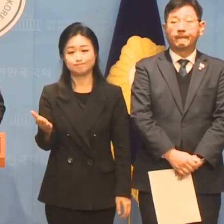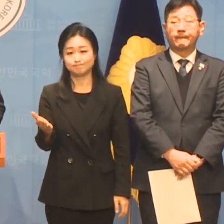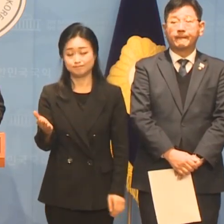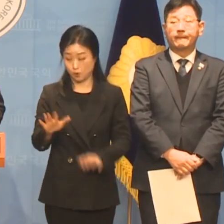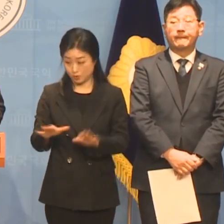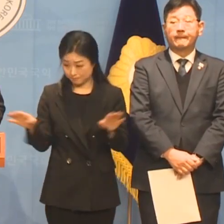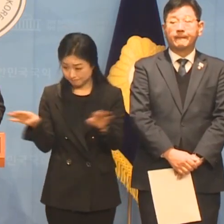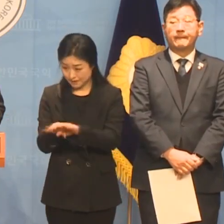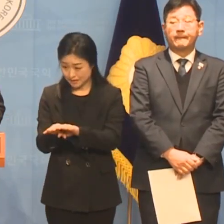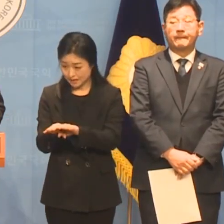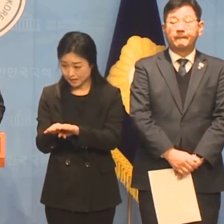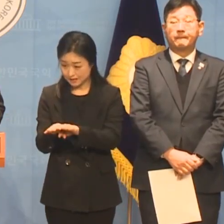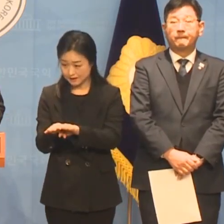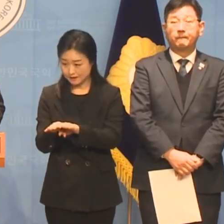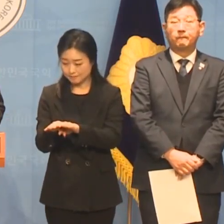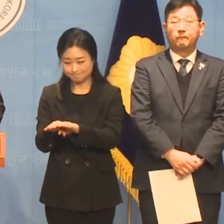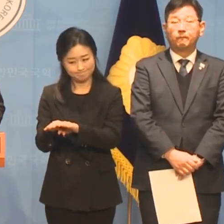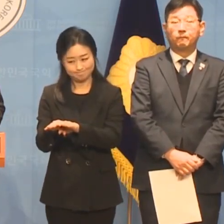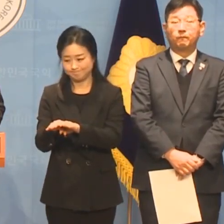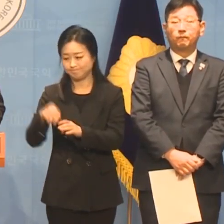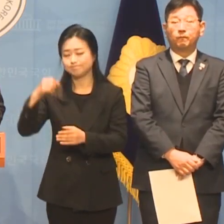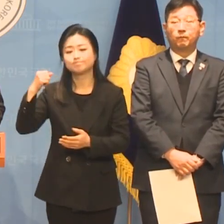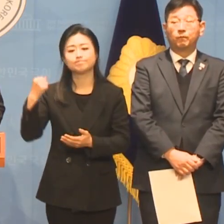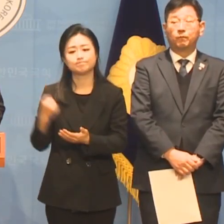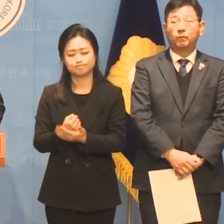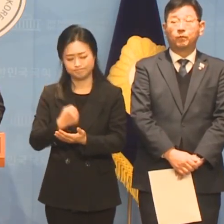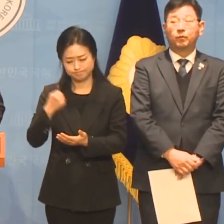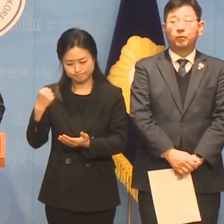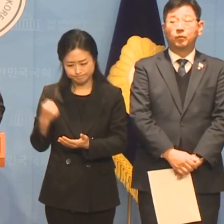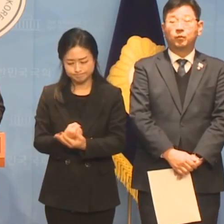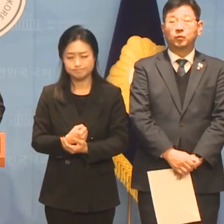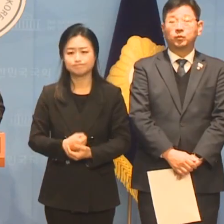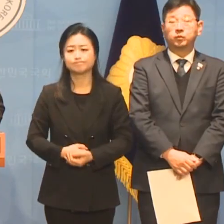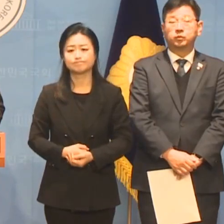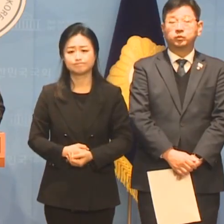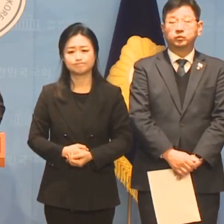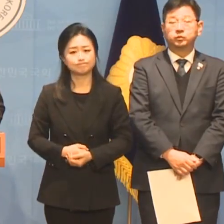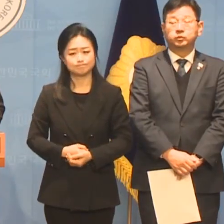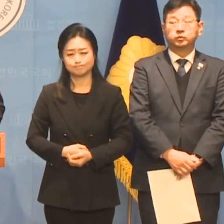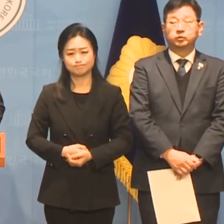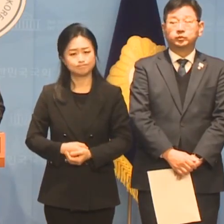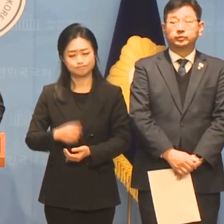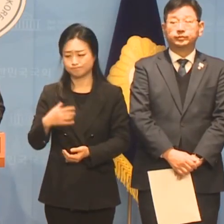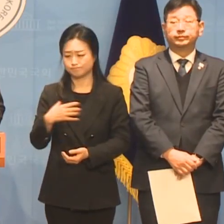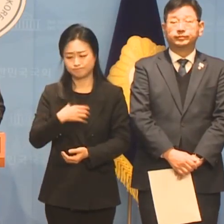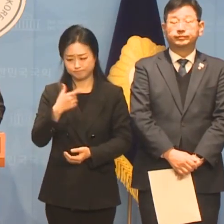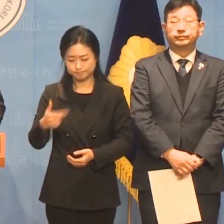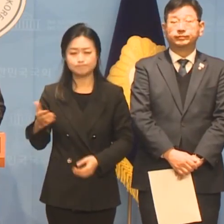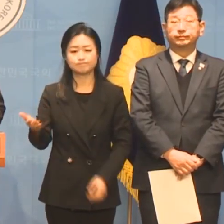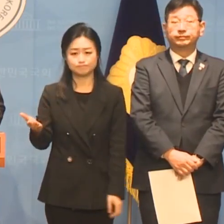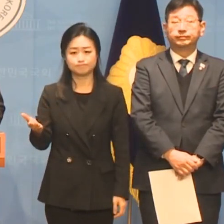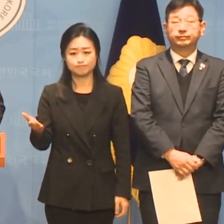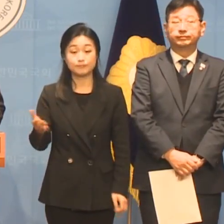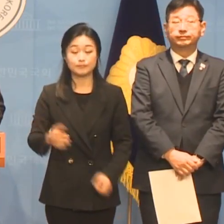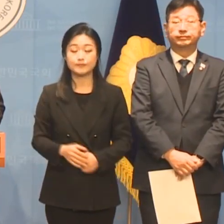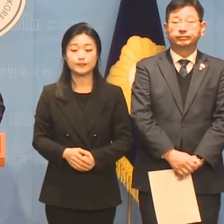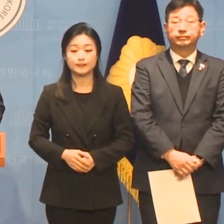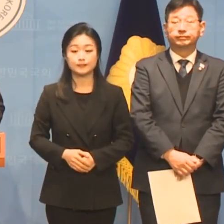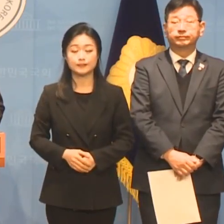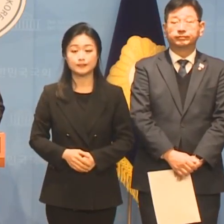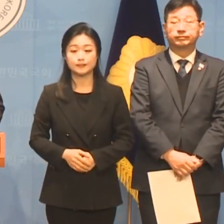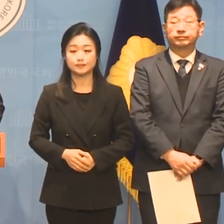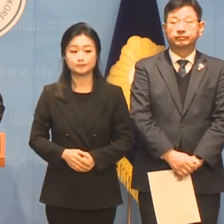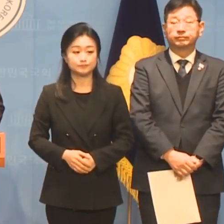회의에 출석하지 않았다는 것은 매우 심각한 사태로 생각을 하고 있습니다. 그리고 저희